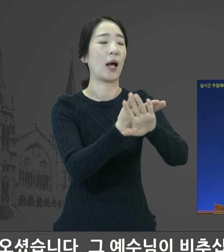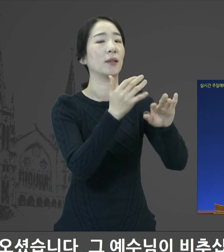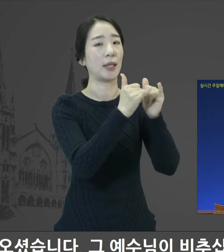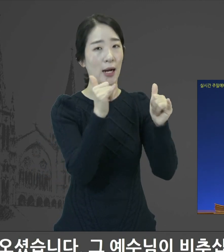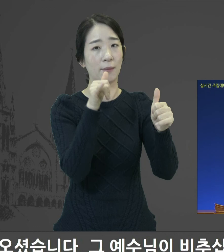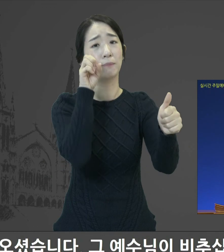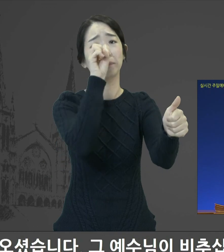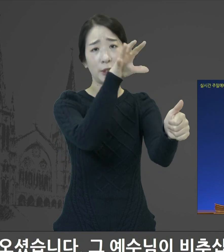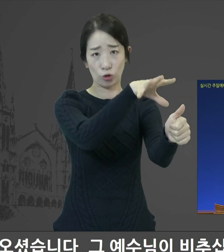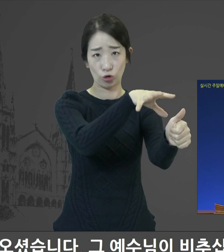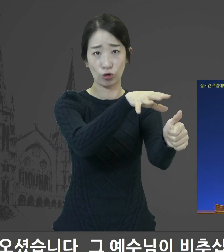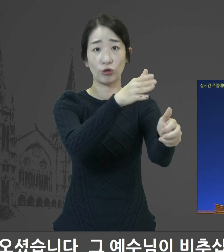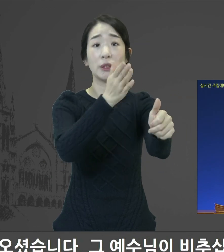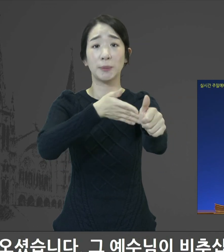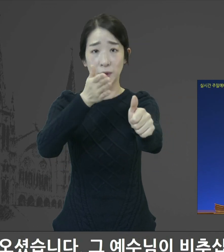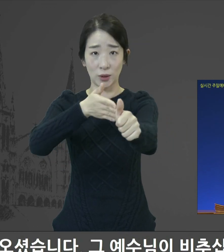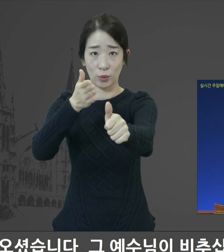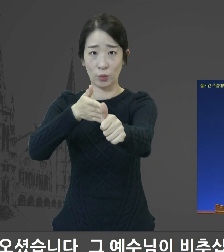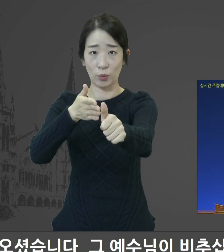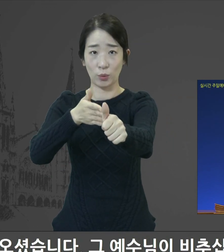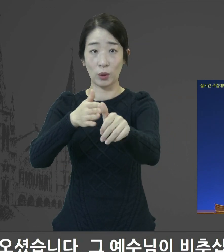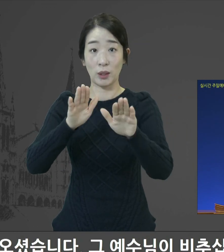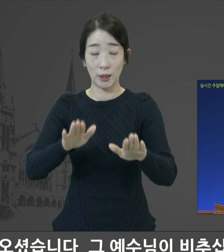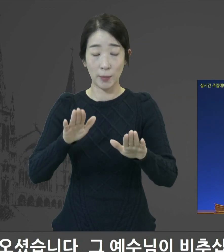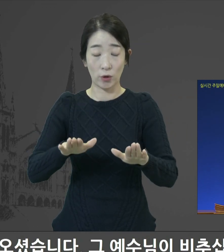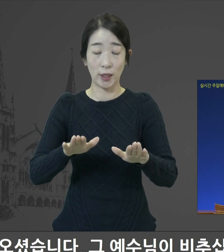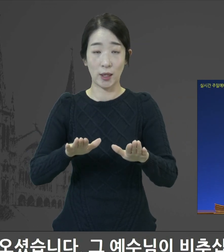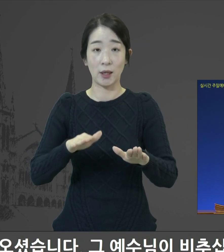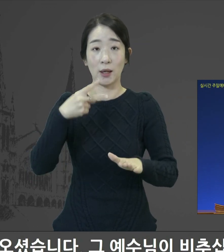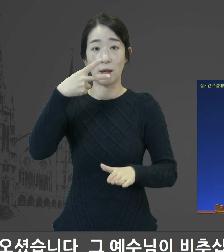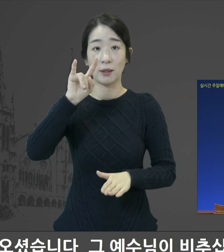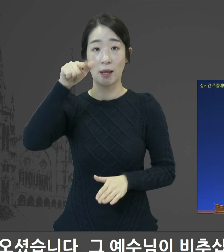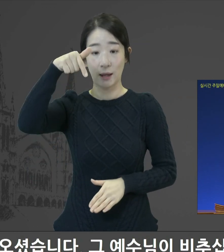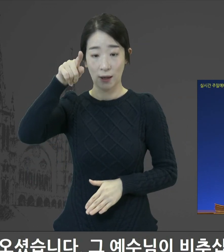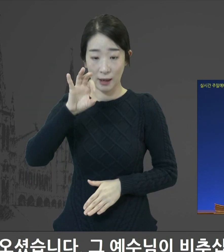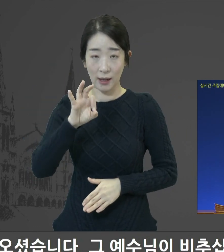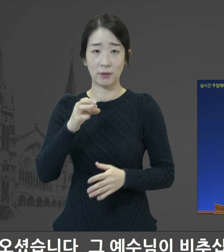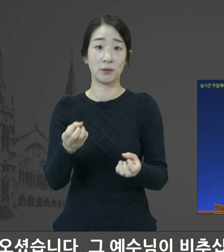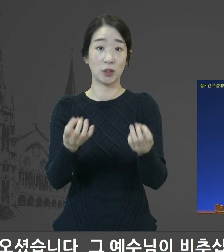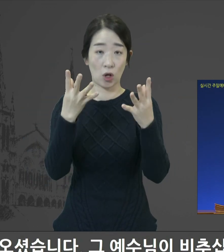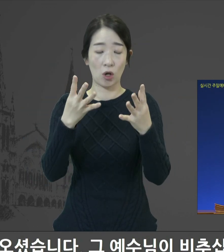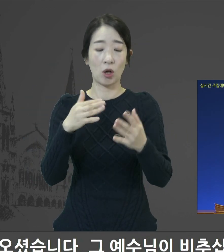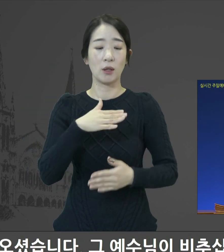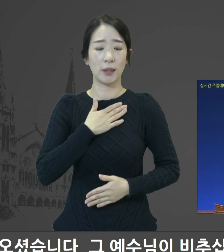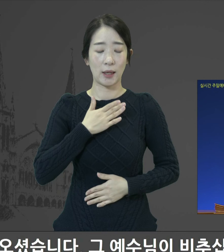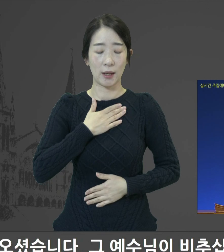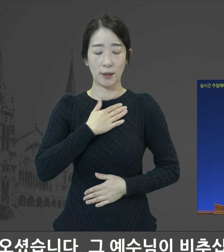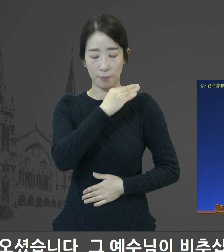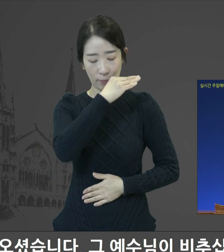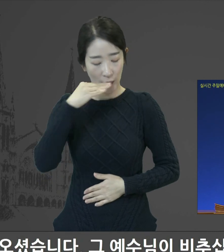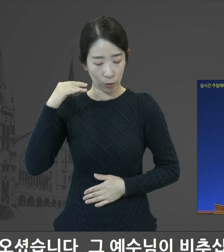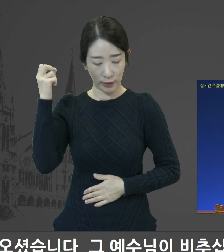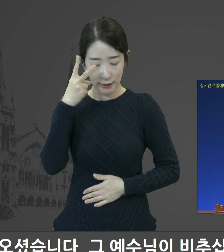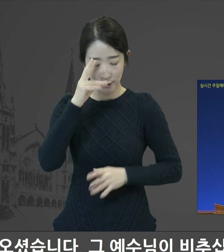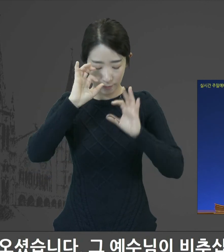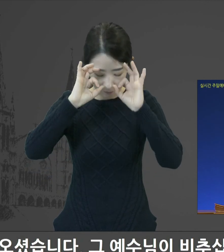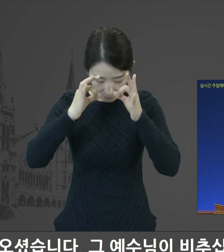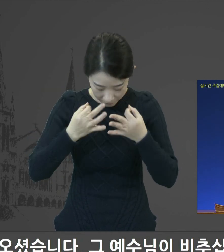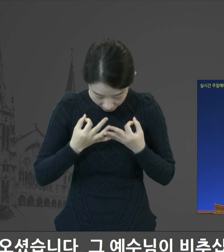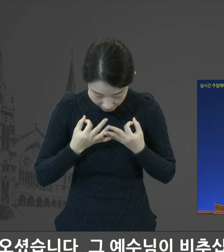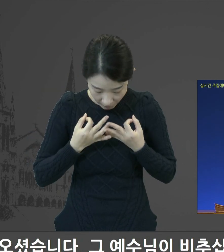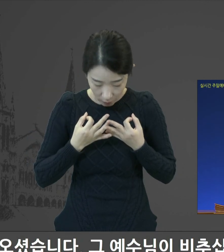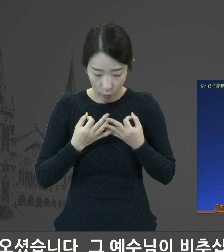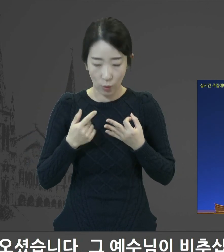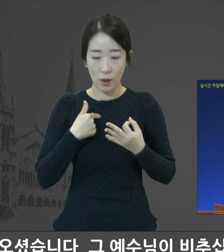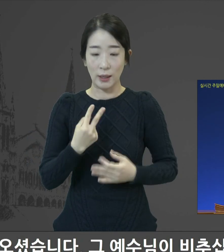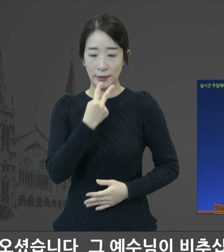되는 겁니다. 이번 대강절 주님 앞에 바로 서고 우리 자신을 돌이키고 그 안에 생명력을